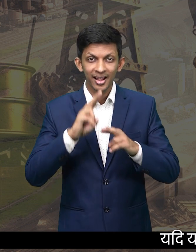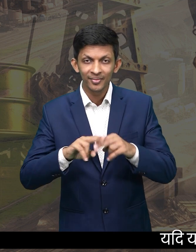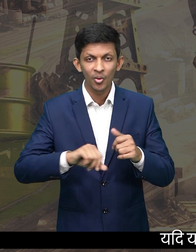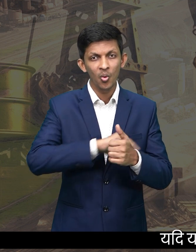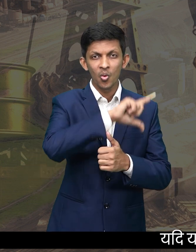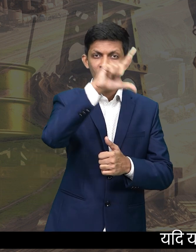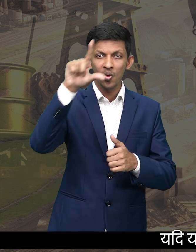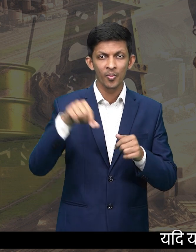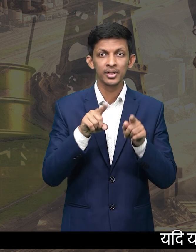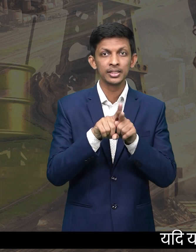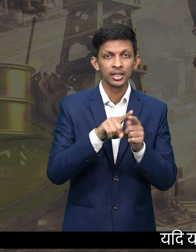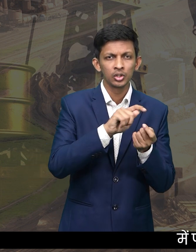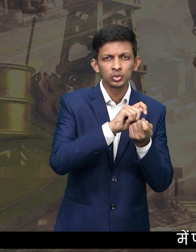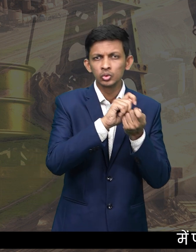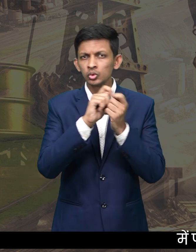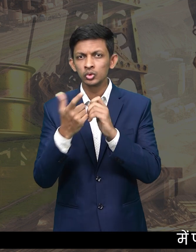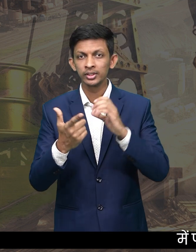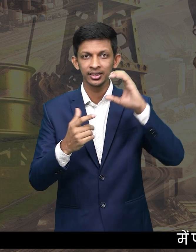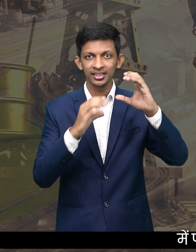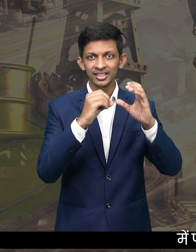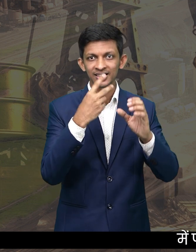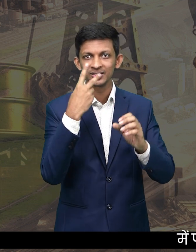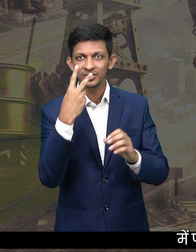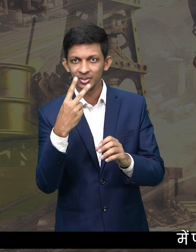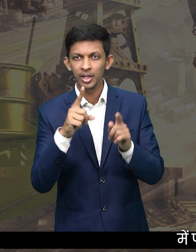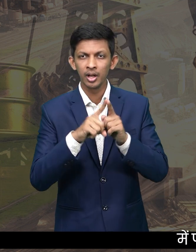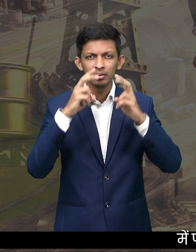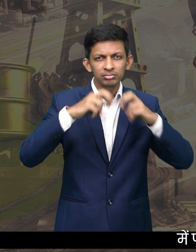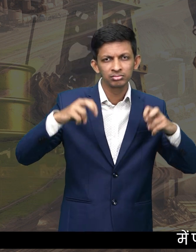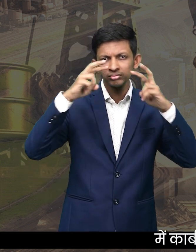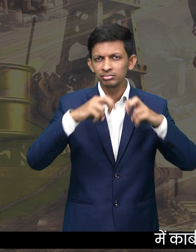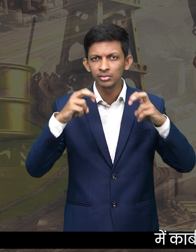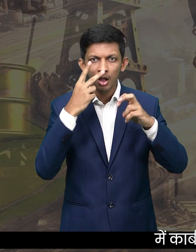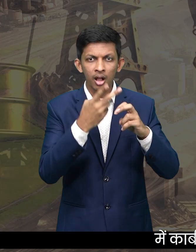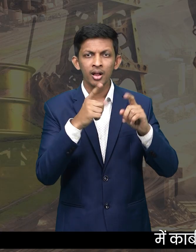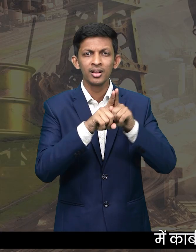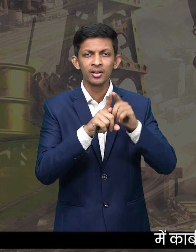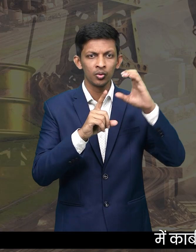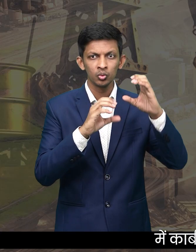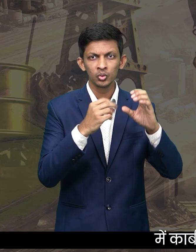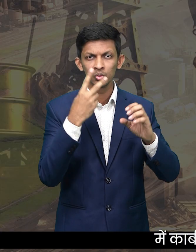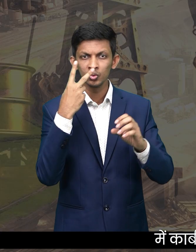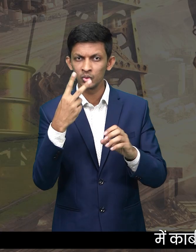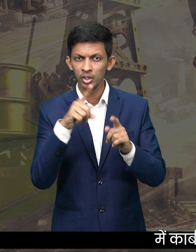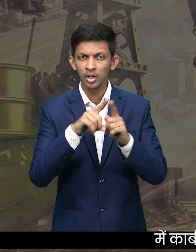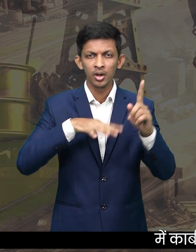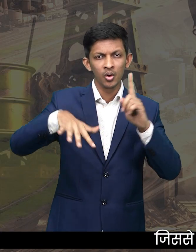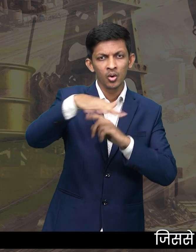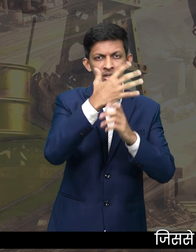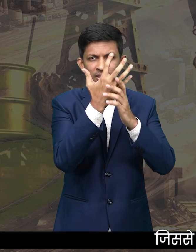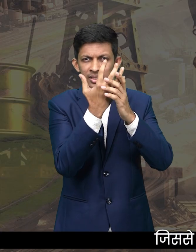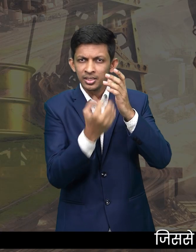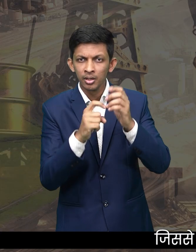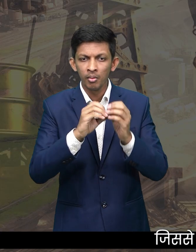यदि यह सारा कार्बन कार्बन डाइऑक्साइड में परिवर्तित हो जाता है तो वातावरण में कार्बन डाइऑक्साइड की मात्रा बढ़